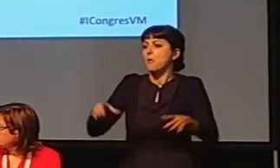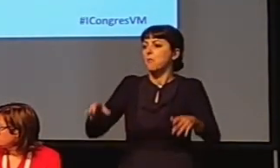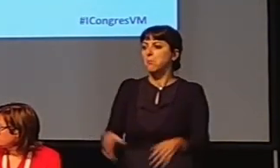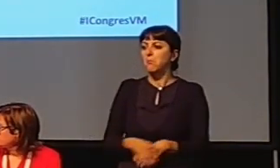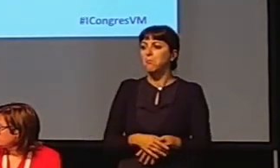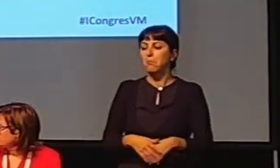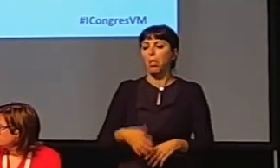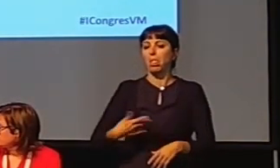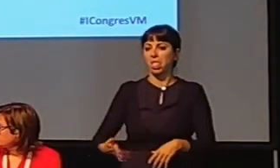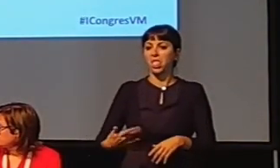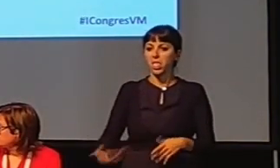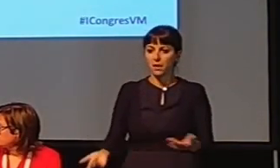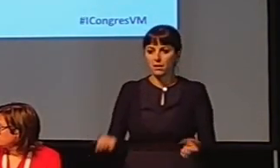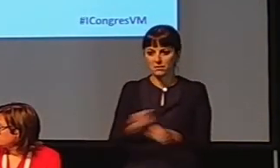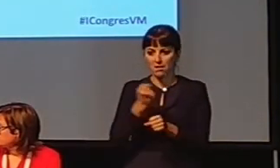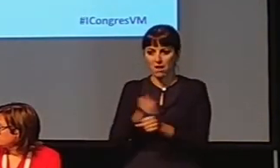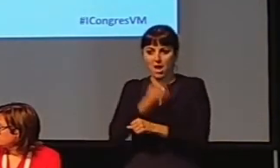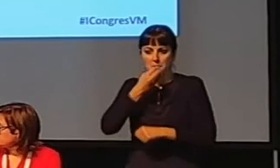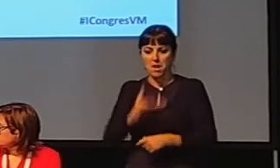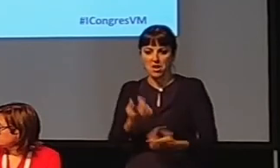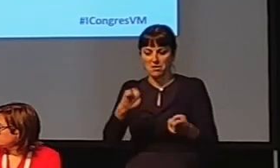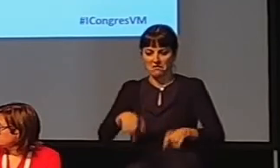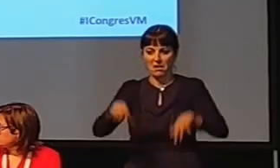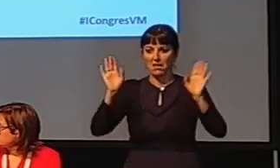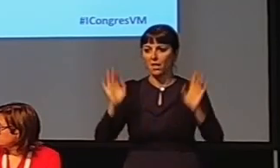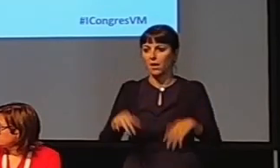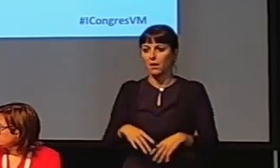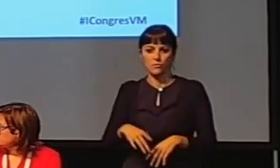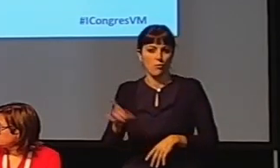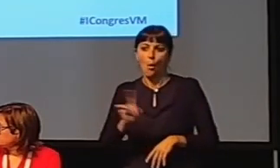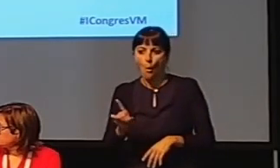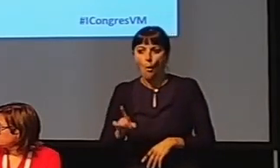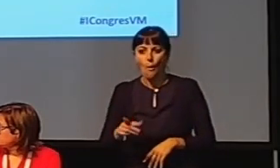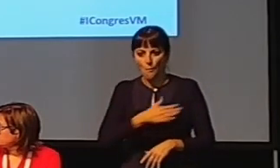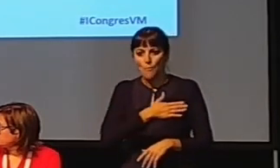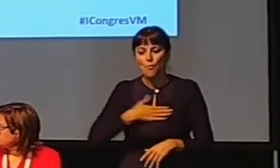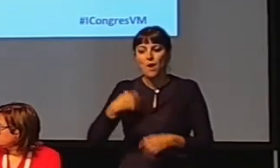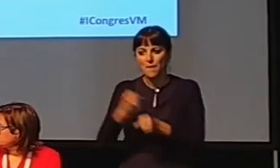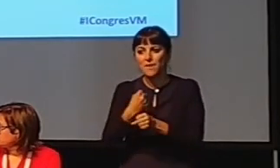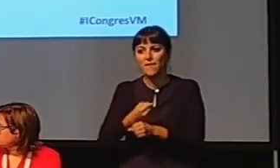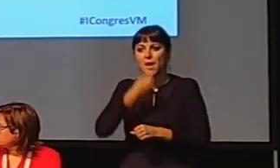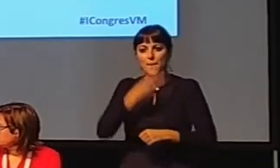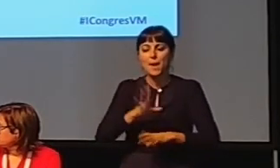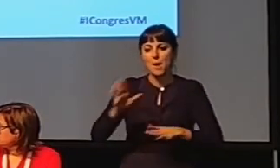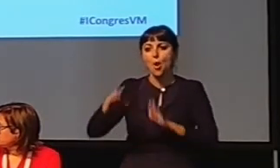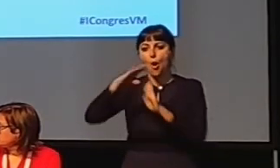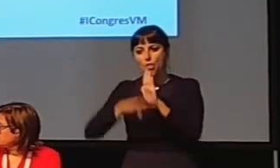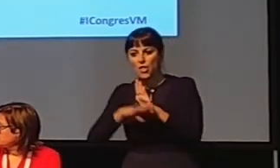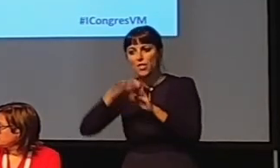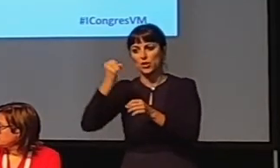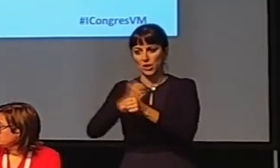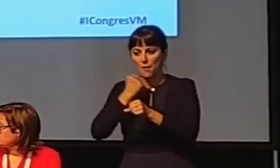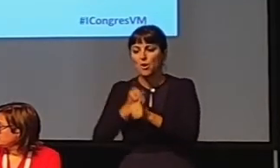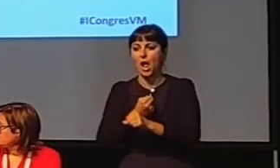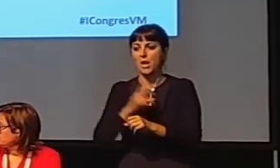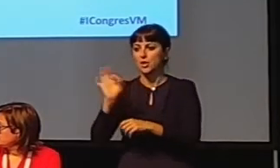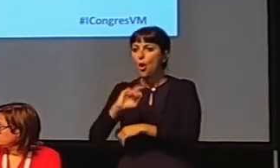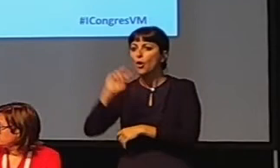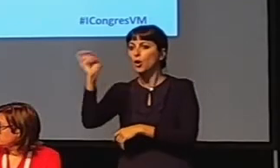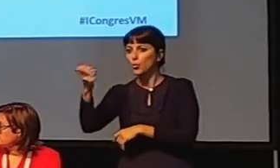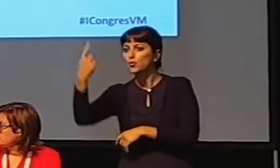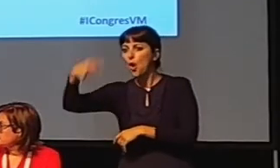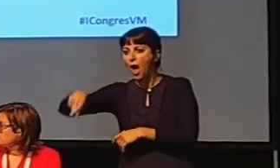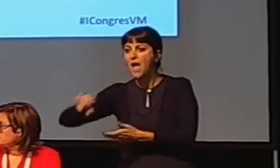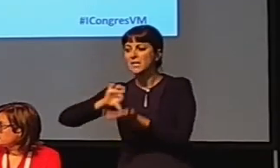ganes de treballar bé, no podem treballar bé, ni per les condicions, ni moltes vegades per els recursos que tenim per poder